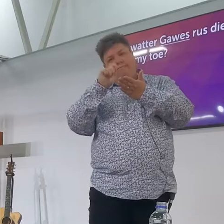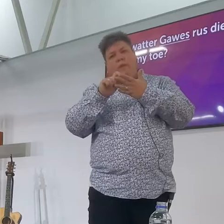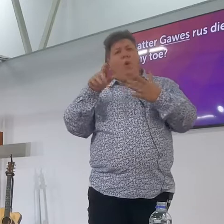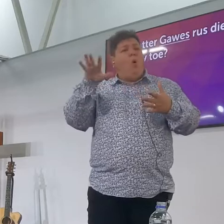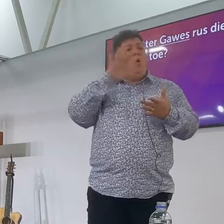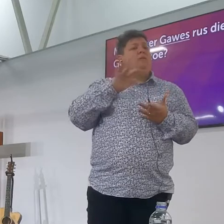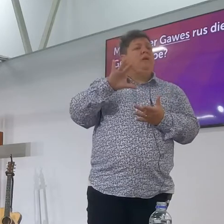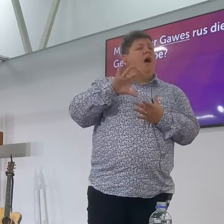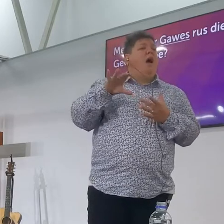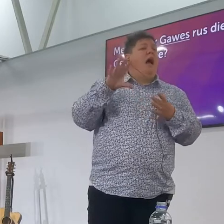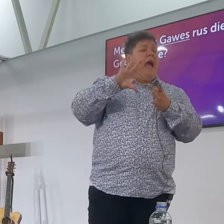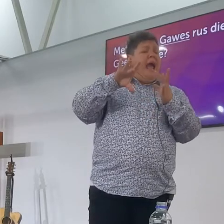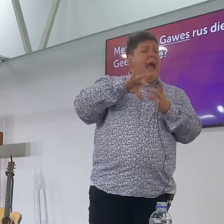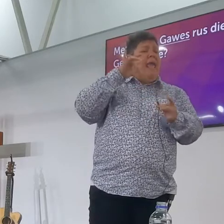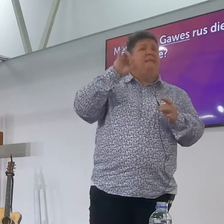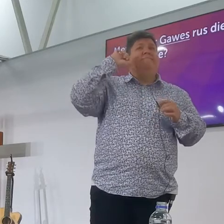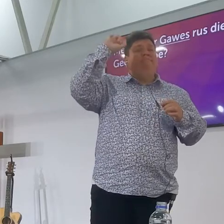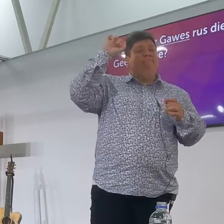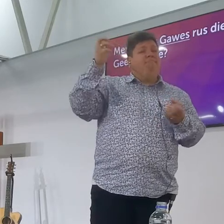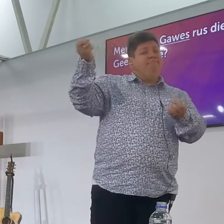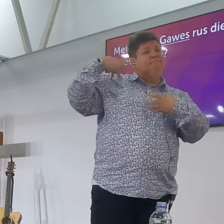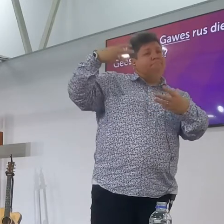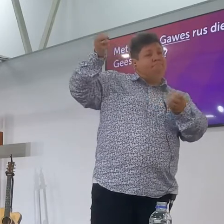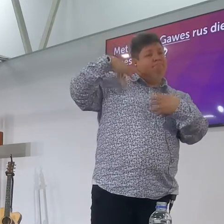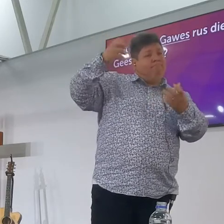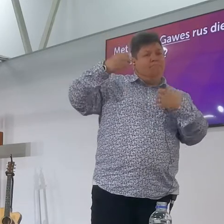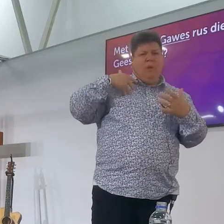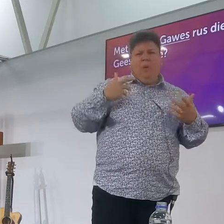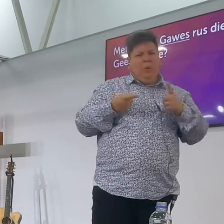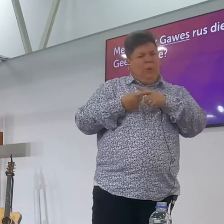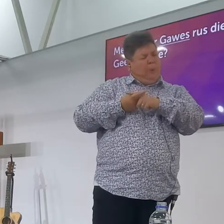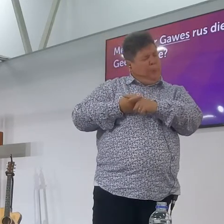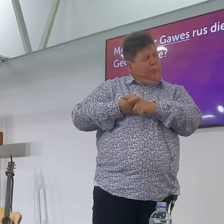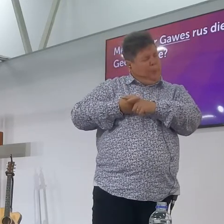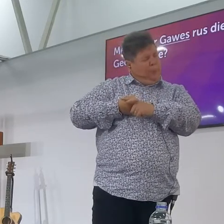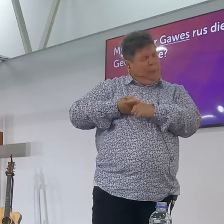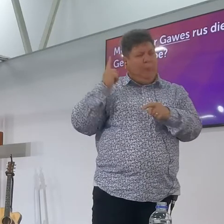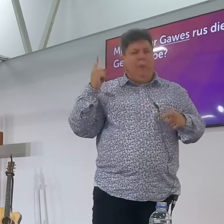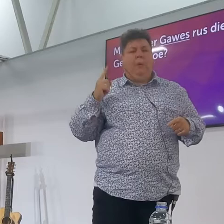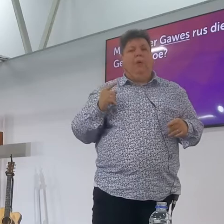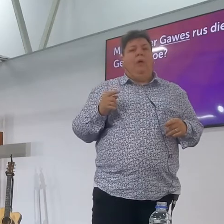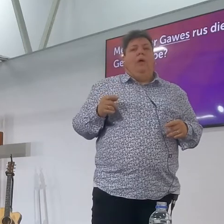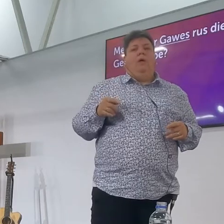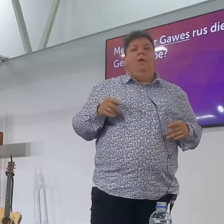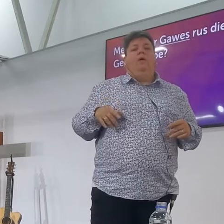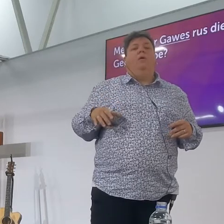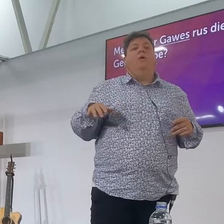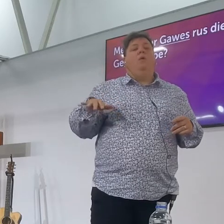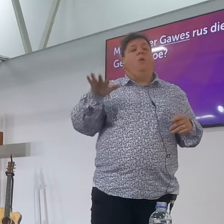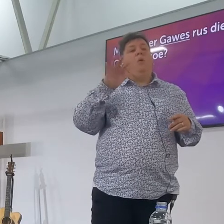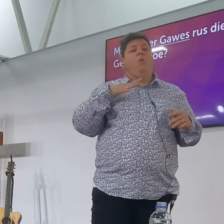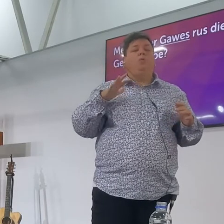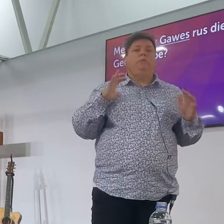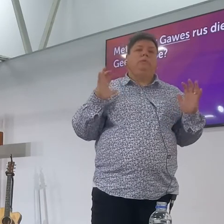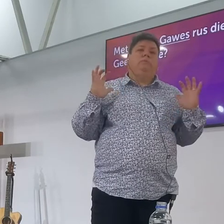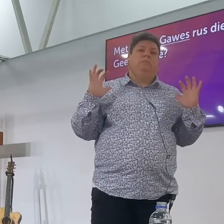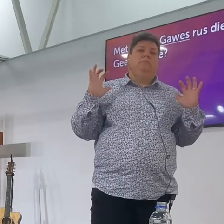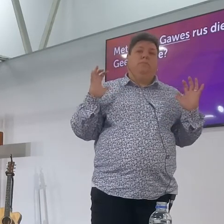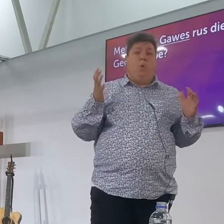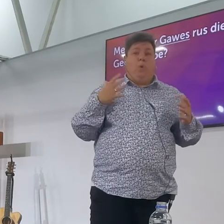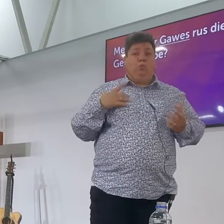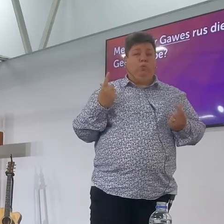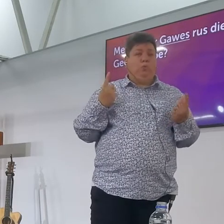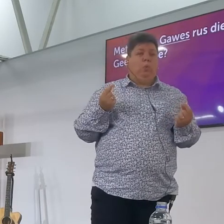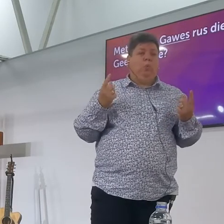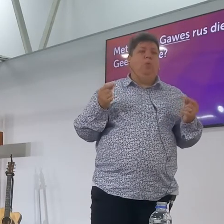geestelike gawes. Hy sê dit net so vir jylle het in geen opsigte tekort daaraan nie. Maar hulle is 'n vrot gemeente en ons gaan volgende jaar, ons gaan 'n hele studie doen net